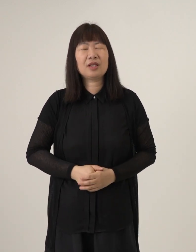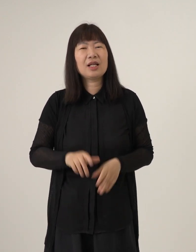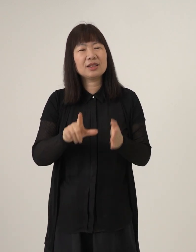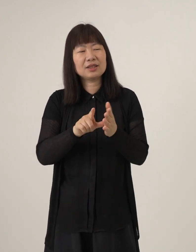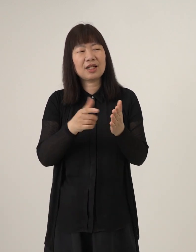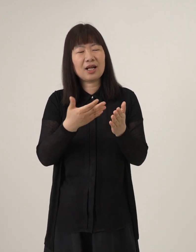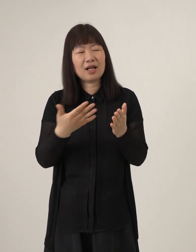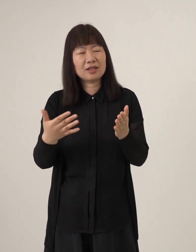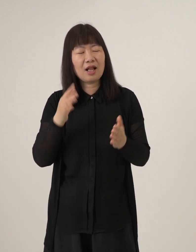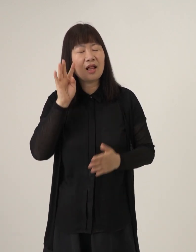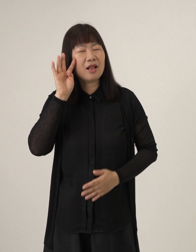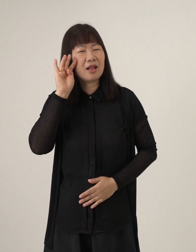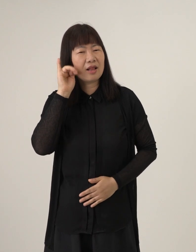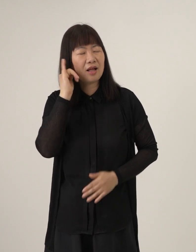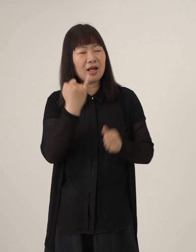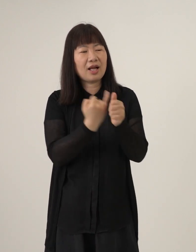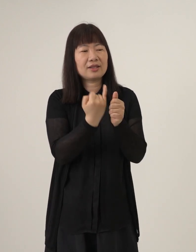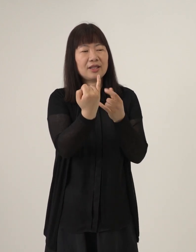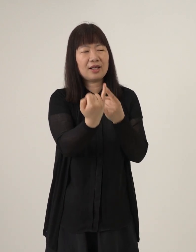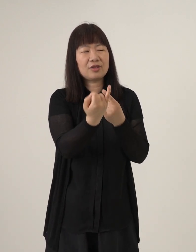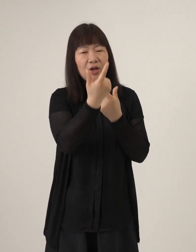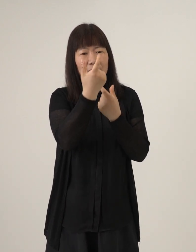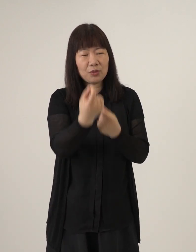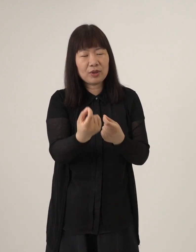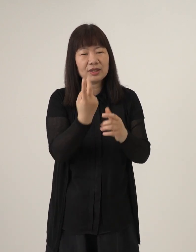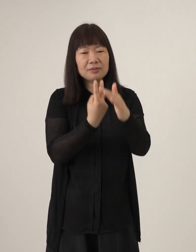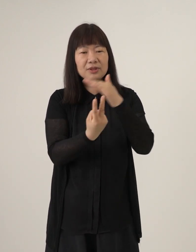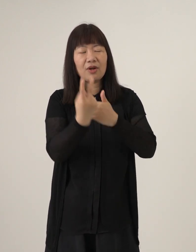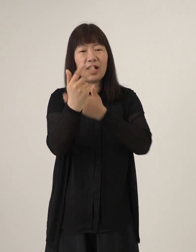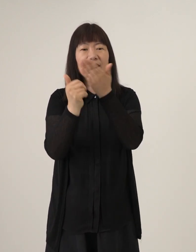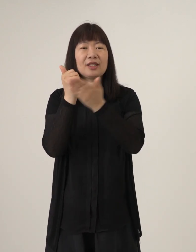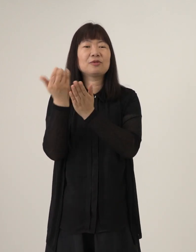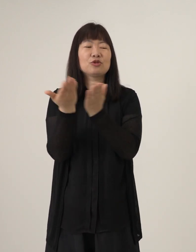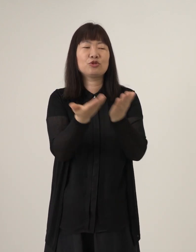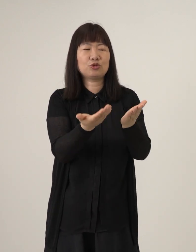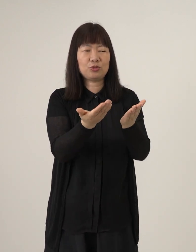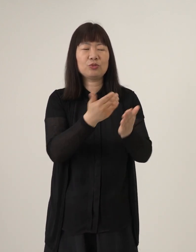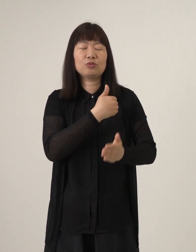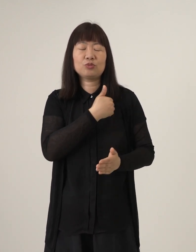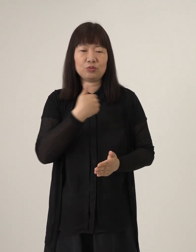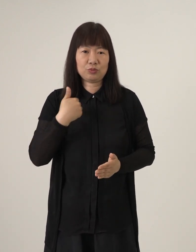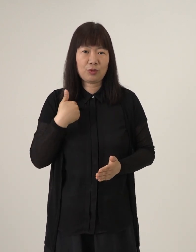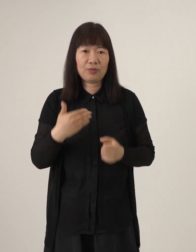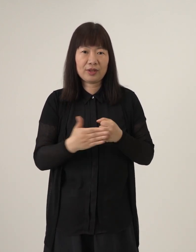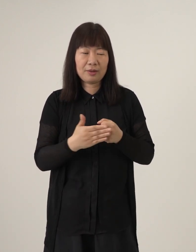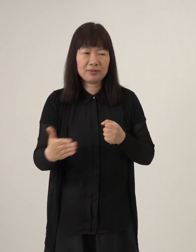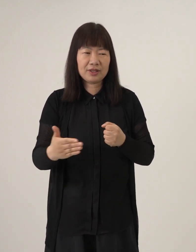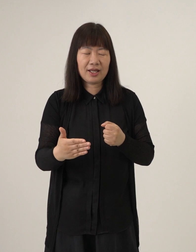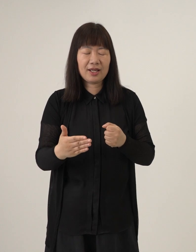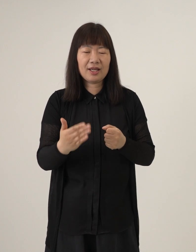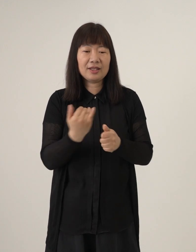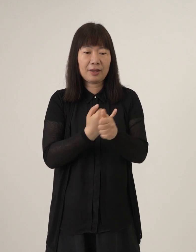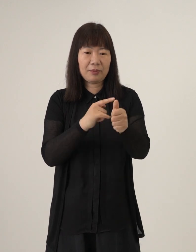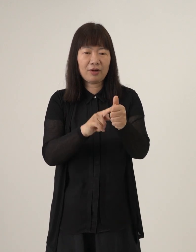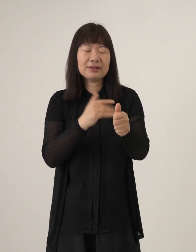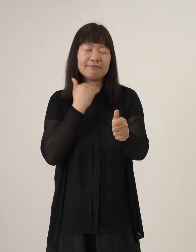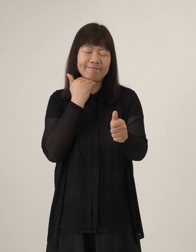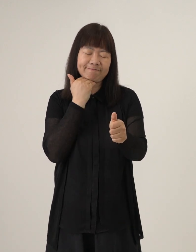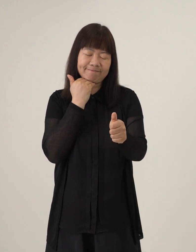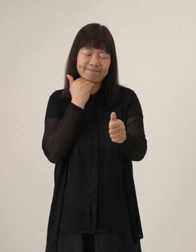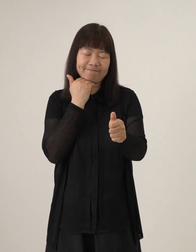언젠가 그 아내에게도 똑같은 비전을 하나님은 주실 거다. 그때까지 너는 기다려야